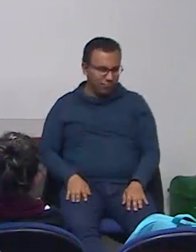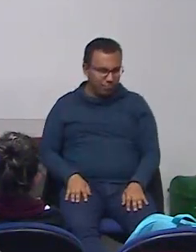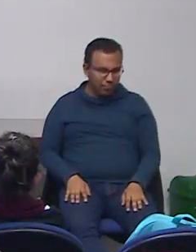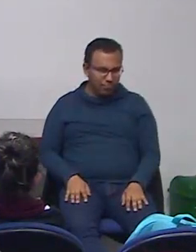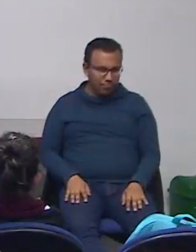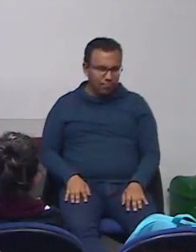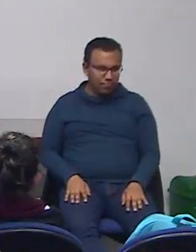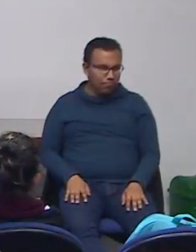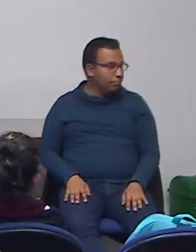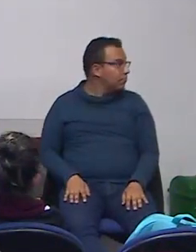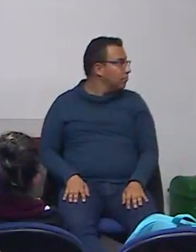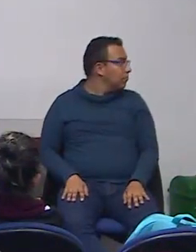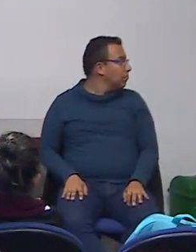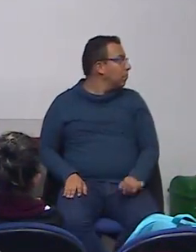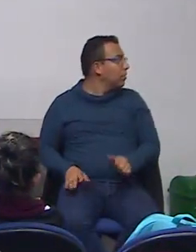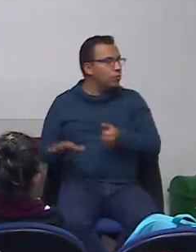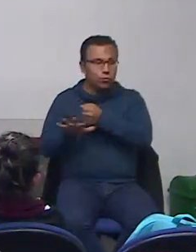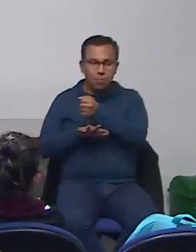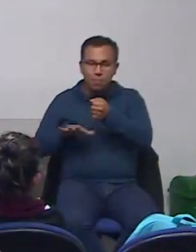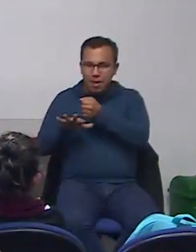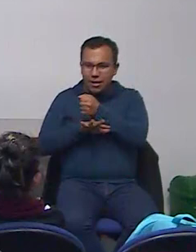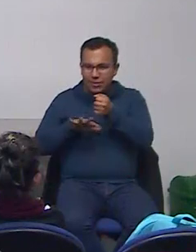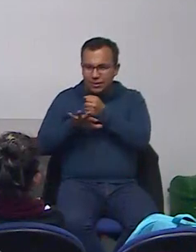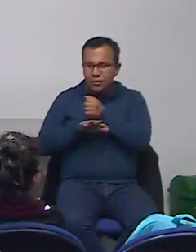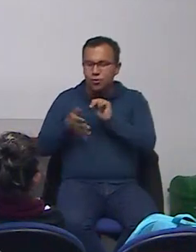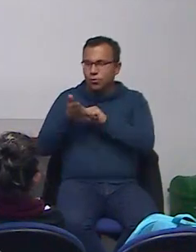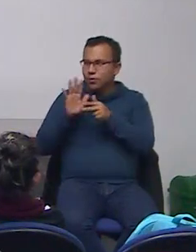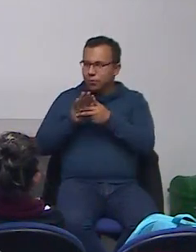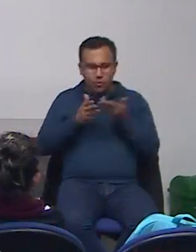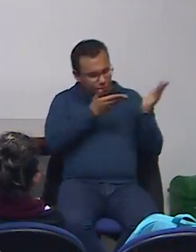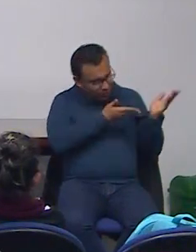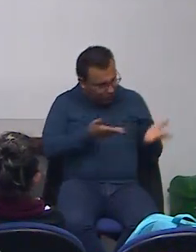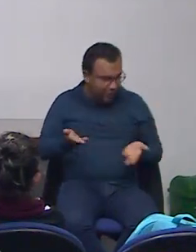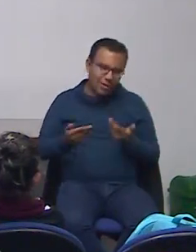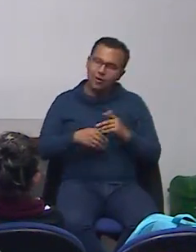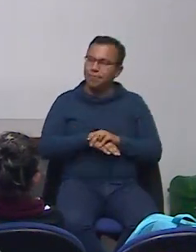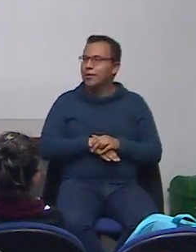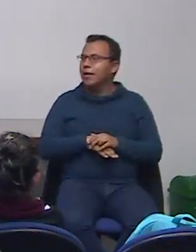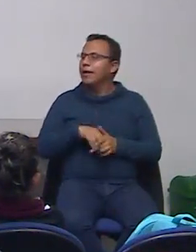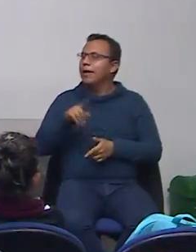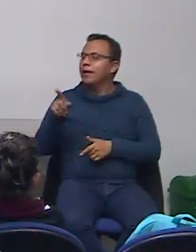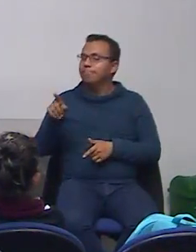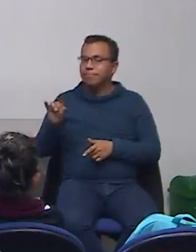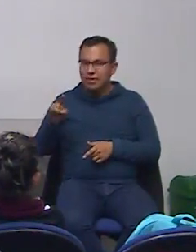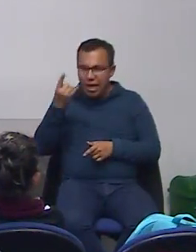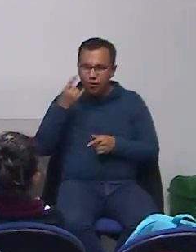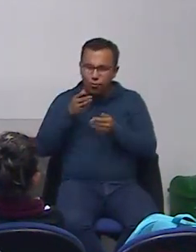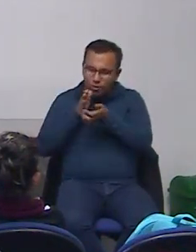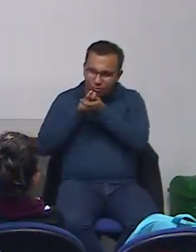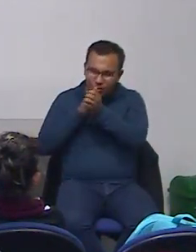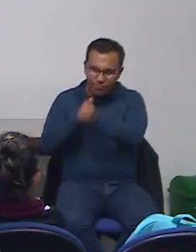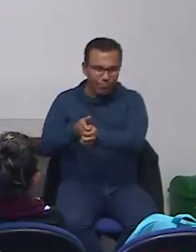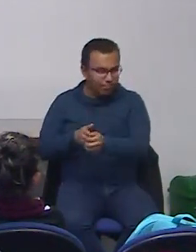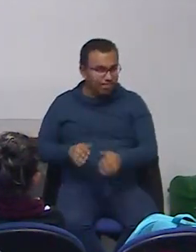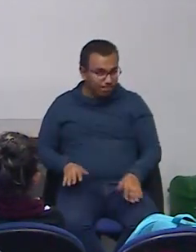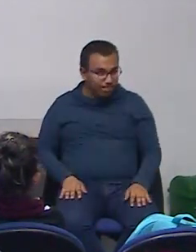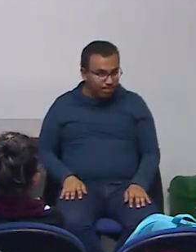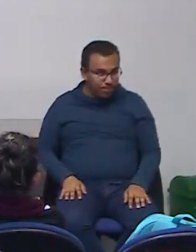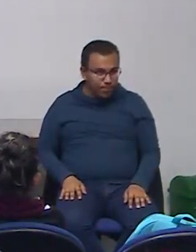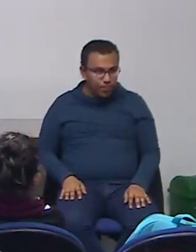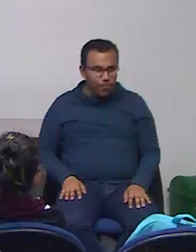biológico es básico dentro de nuestro sigue bienvenida de nuestro de nuestra metodología